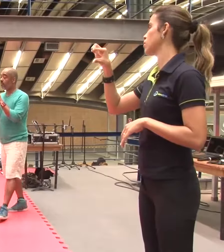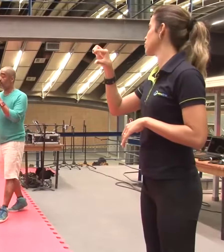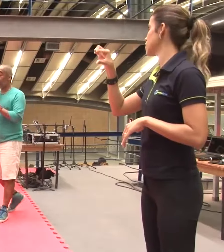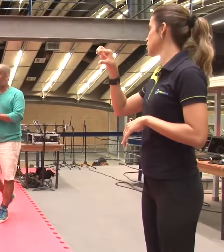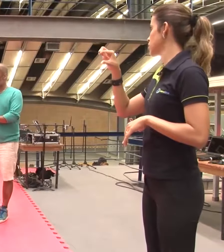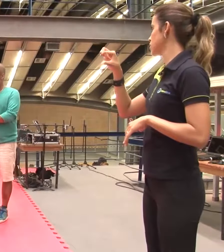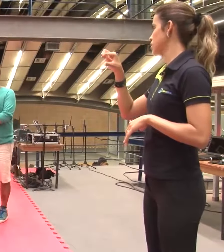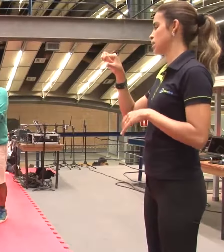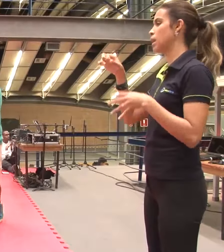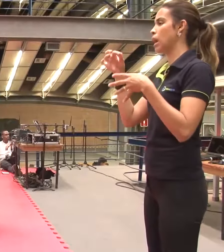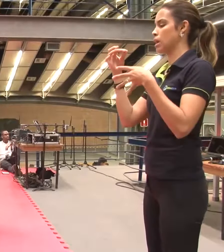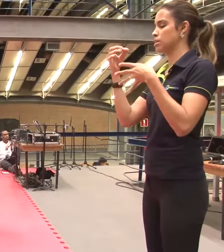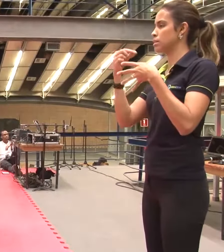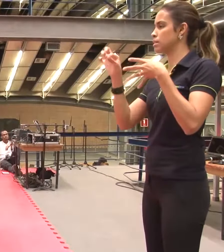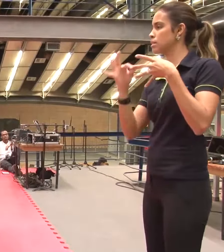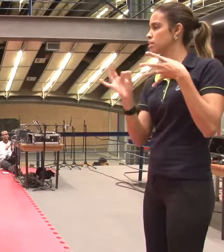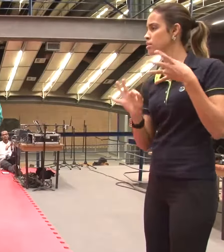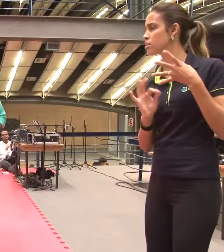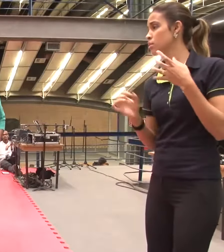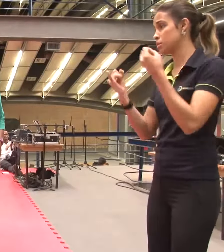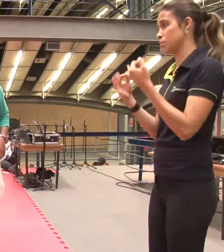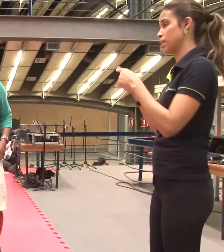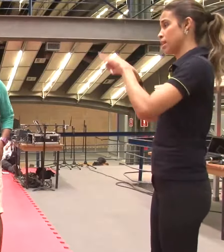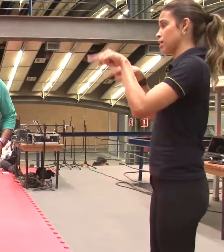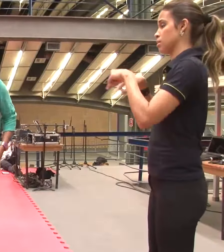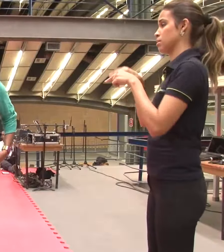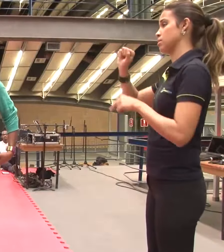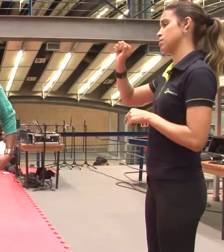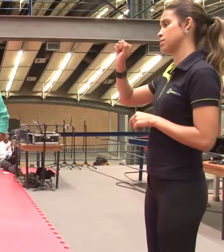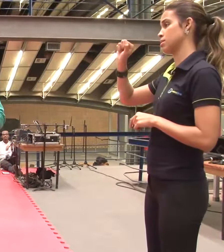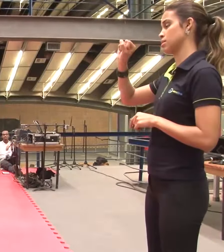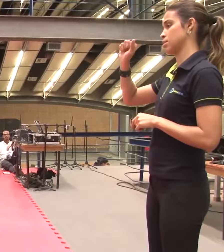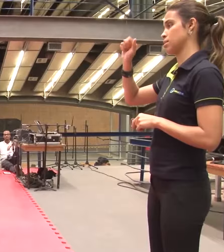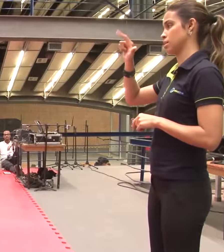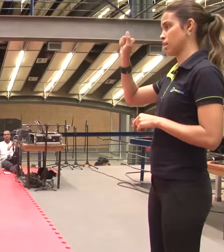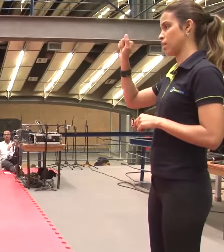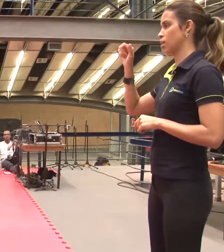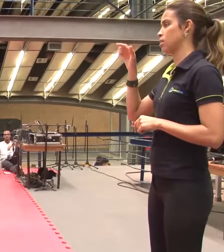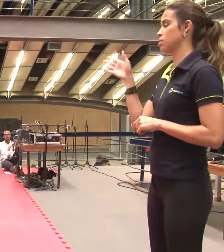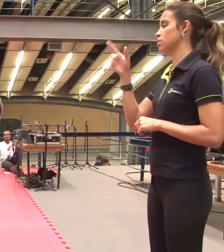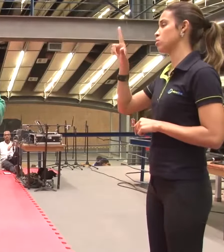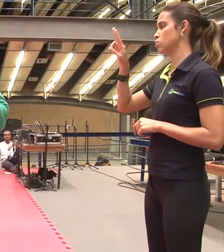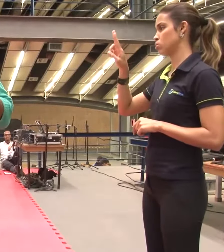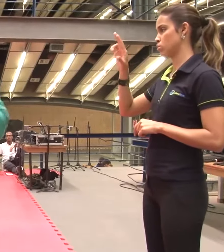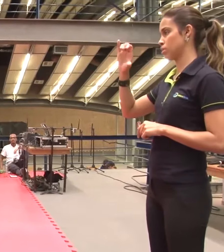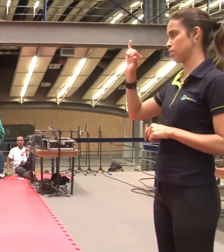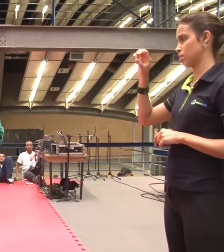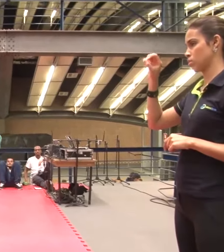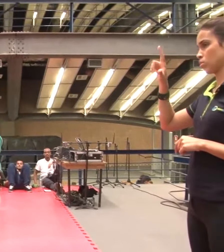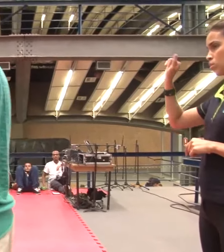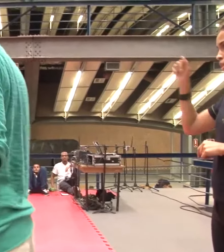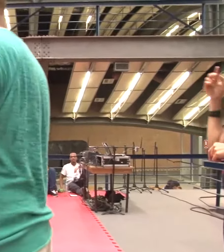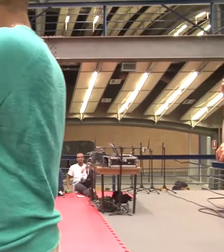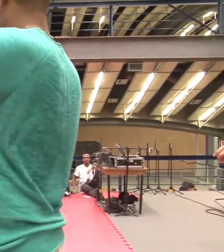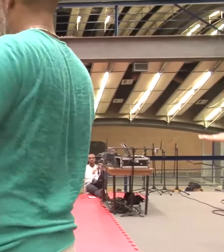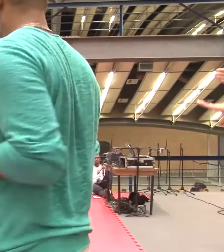na descrição, por exemplo, da sala de Lucila. Aquele lugar lá em que Lucila vai receber as